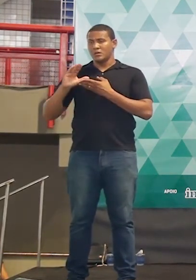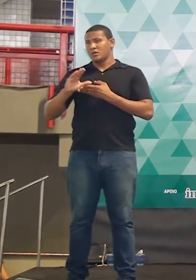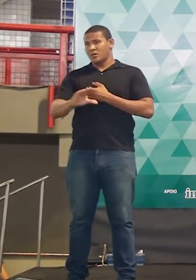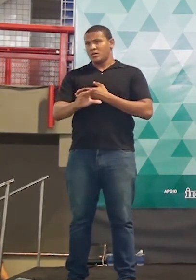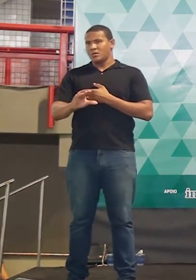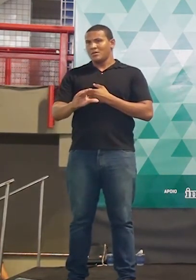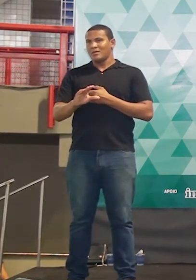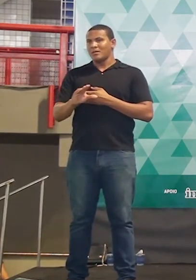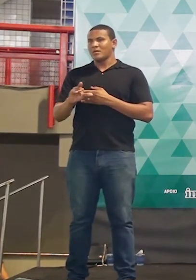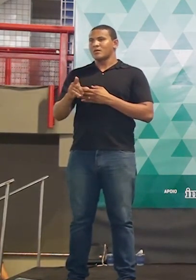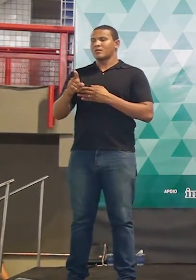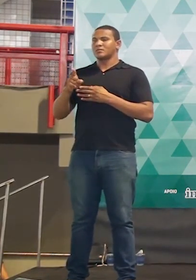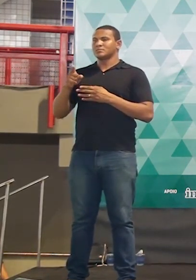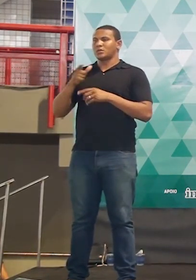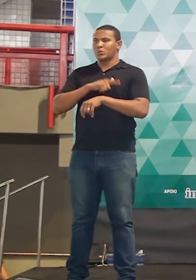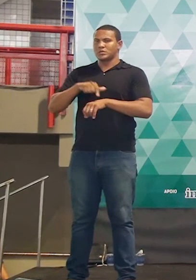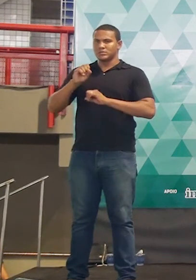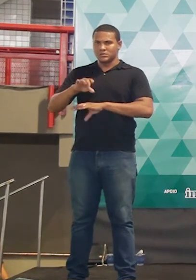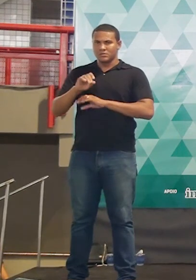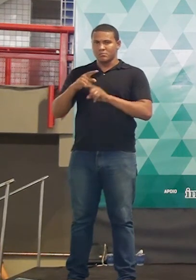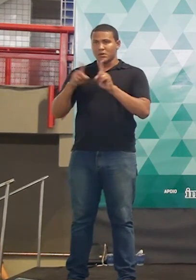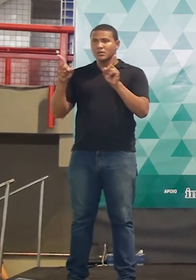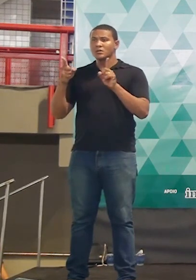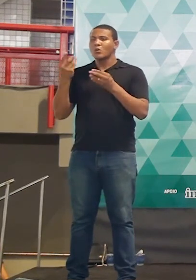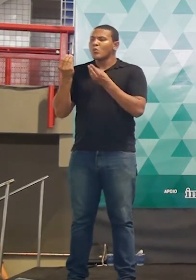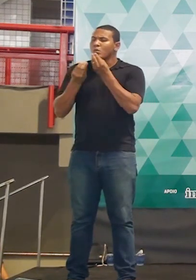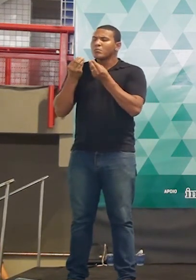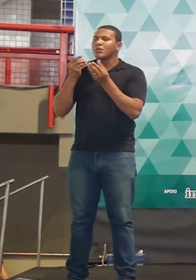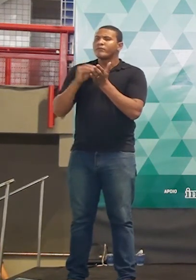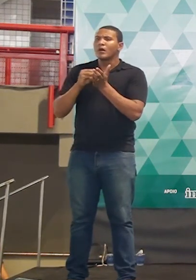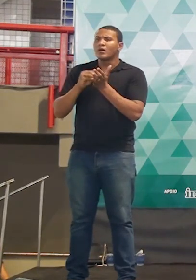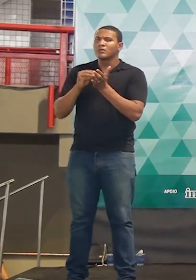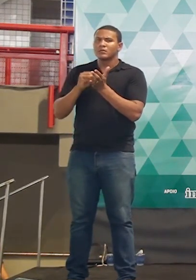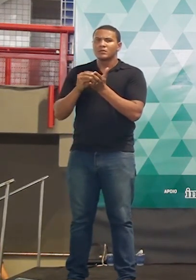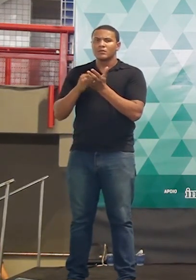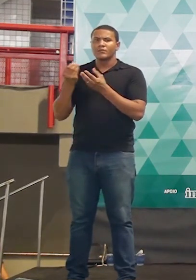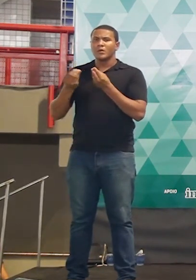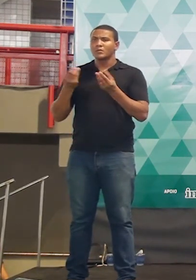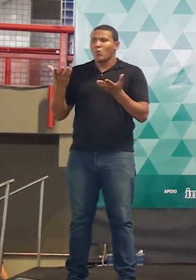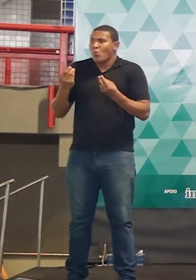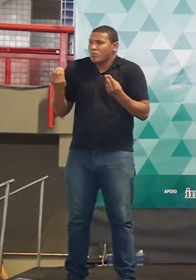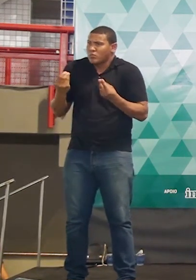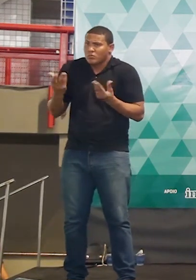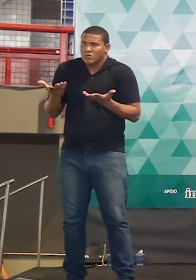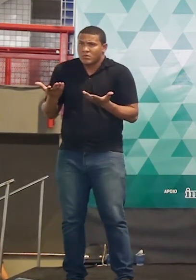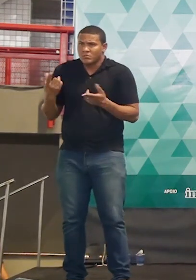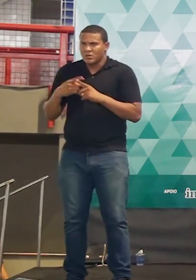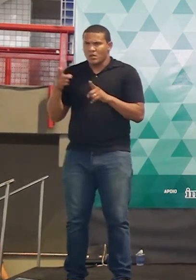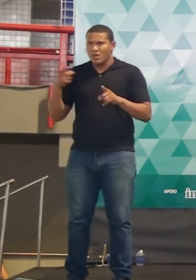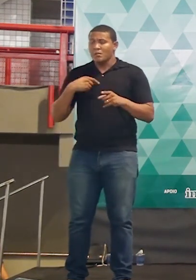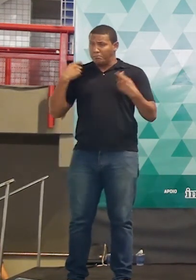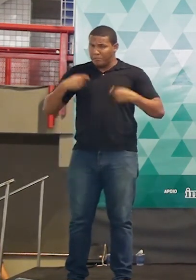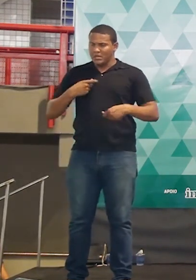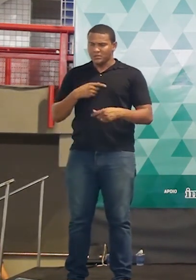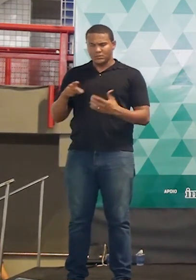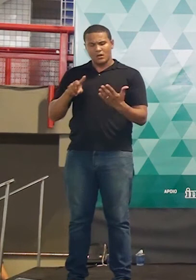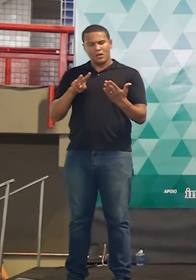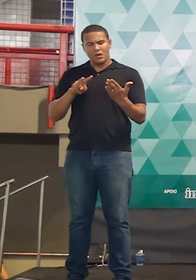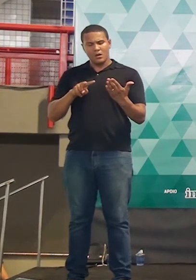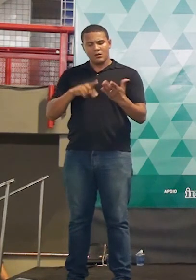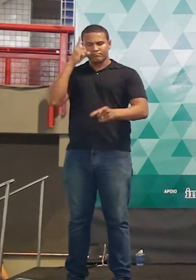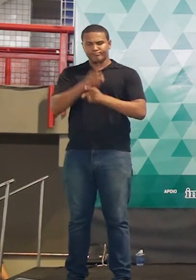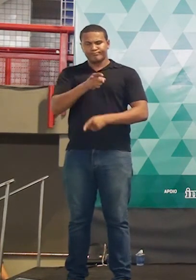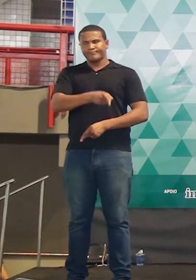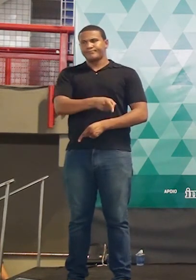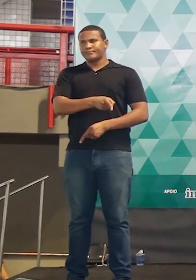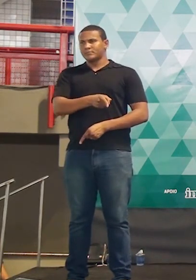não disse. O corretor tem de encontrar na sua resposta, na sua conclusão, essas